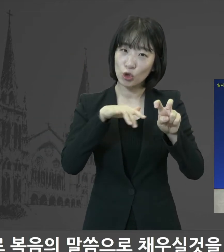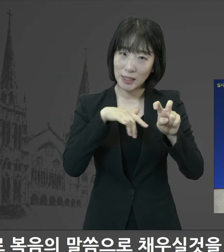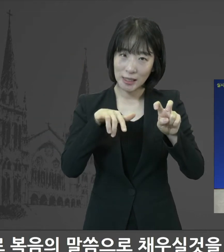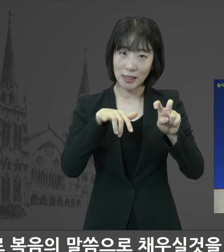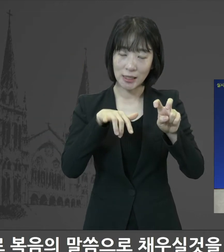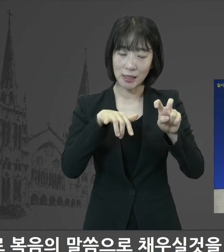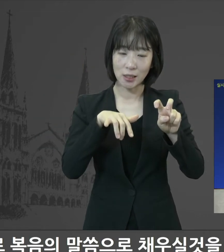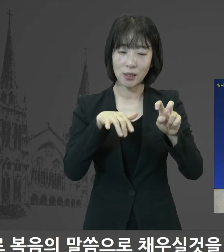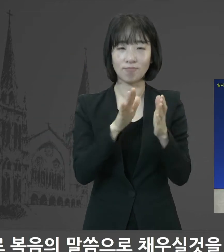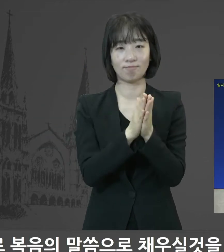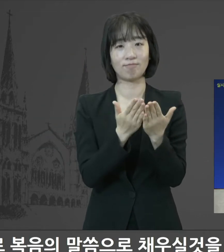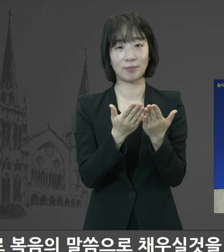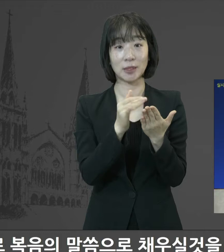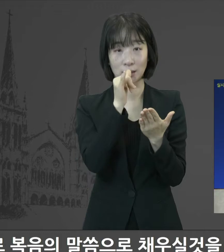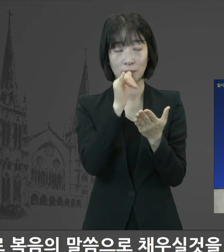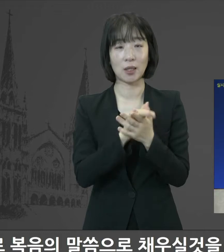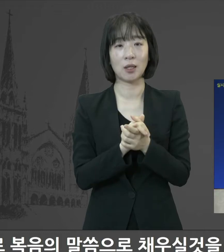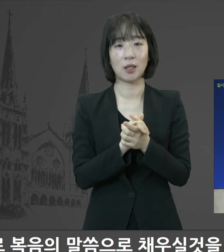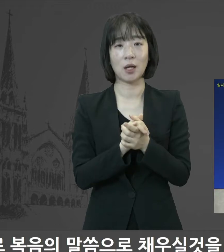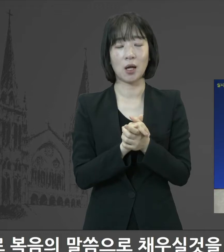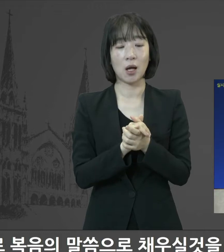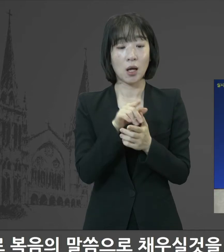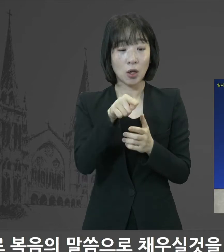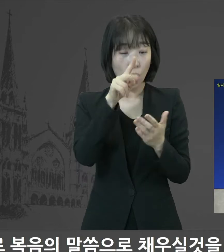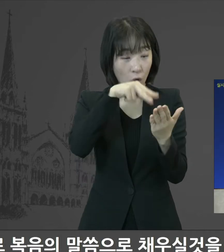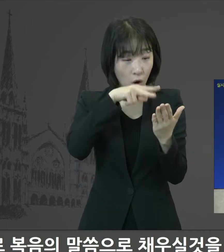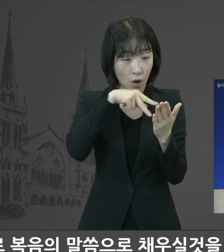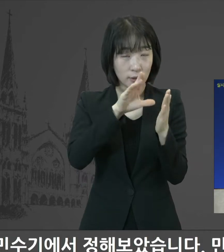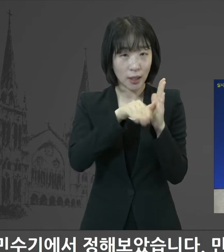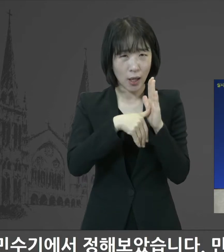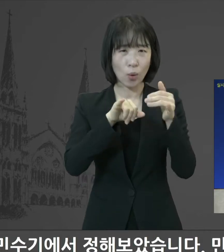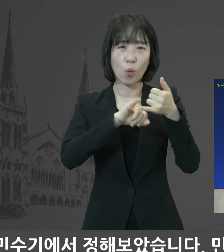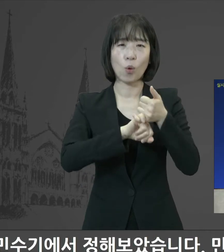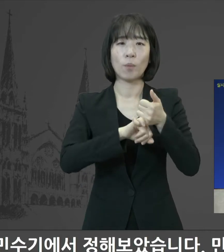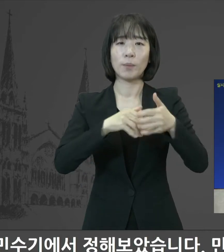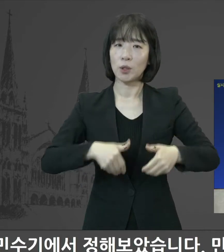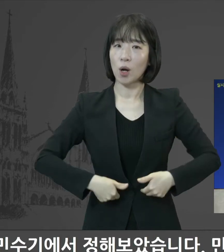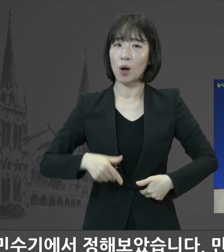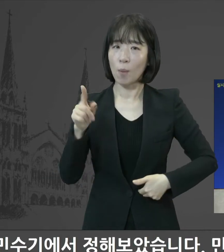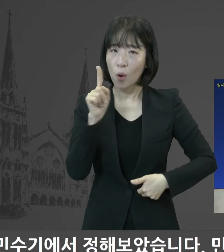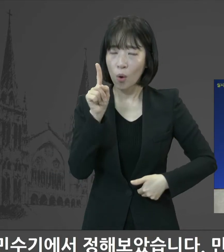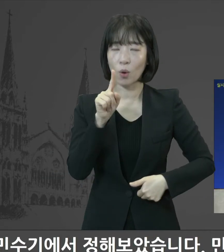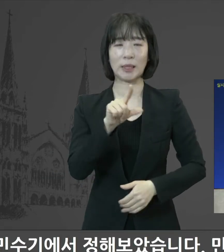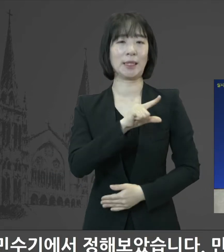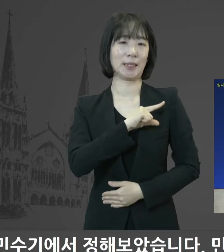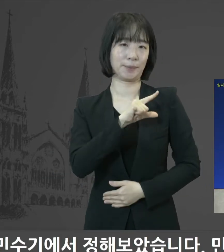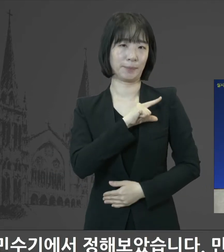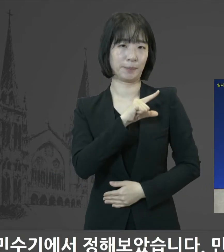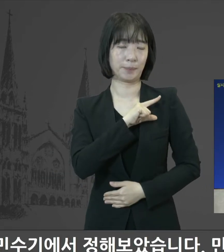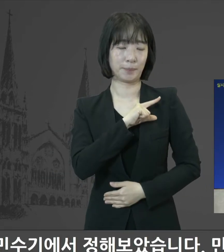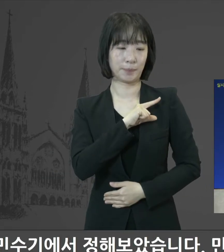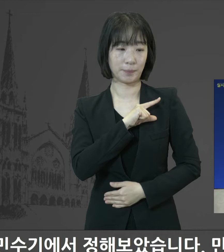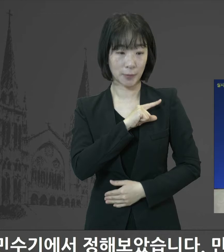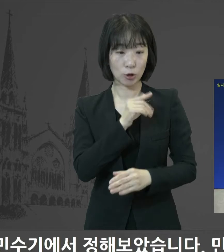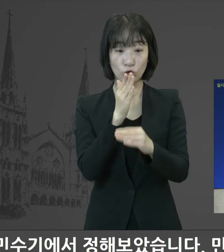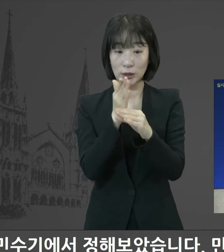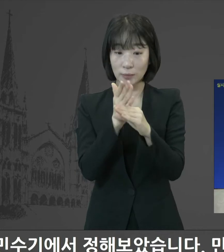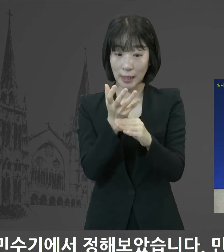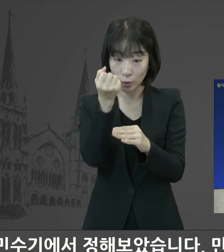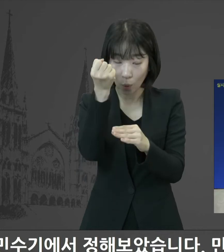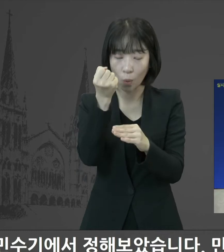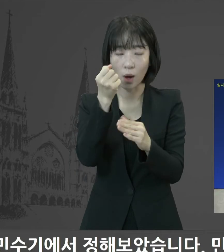민수기를 이해할 때 꼭 필요한 것, 이것이 이름을 중심으로 민수기는 기억해 두시면